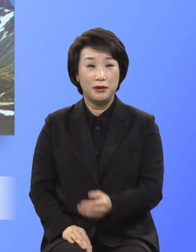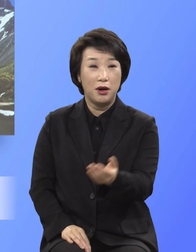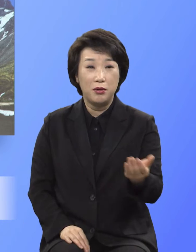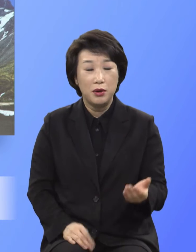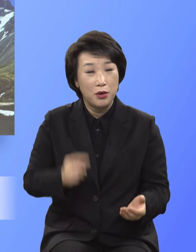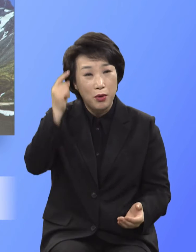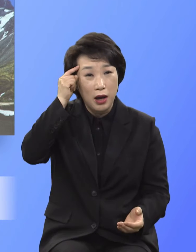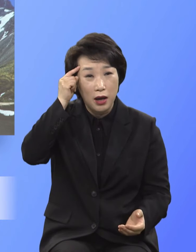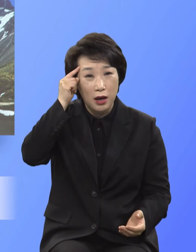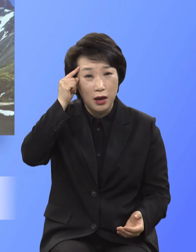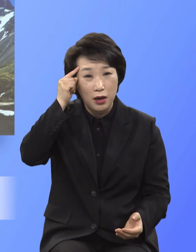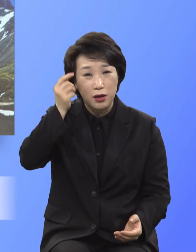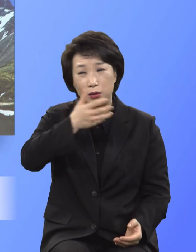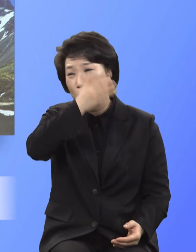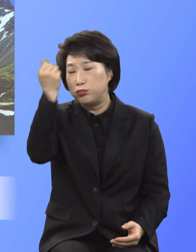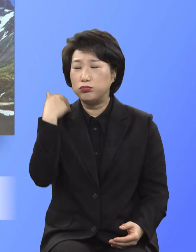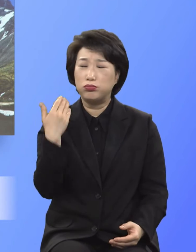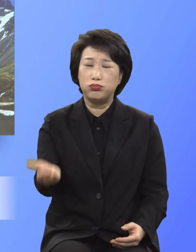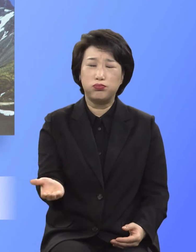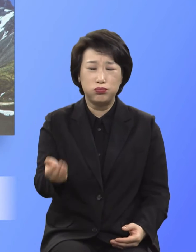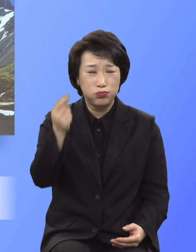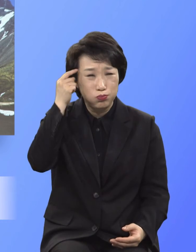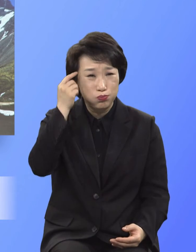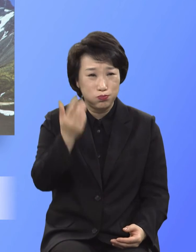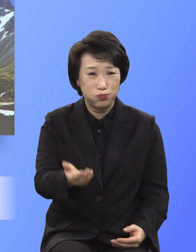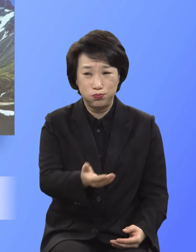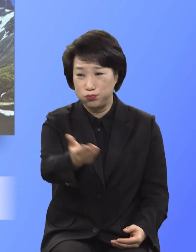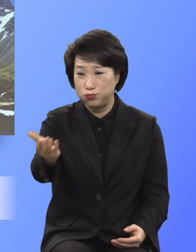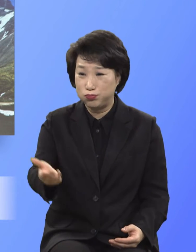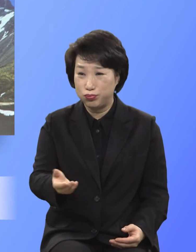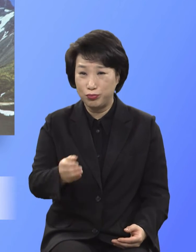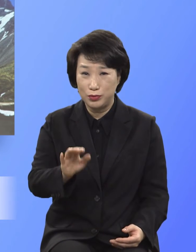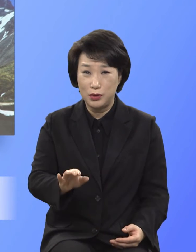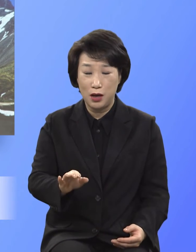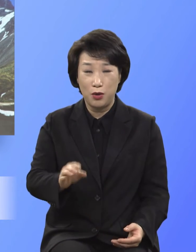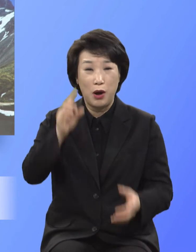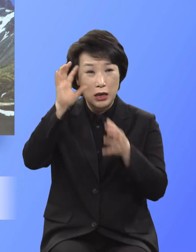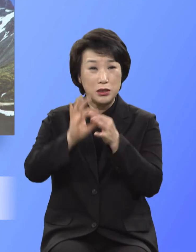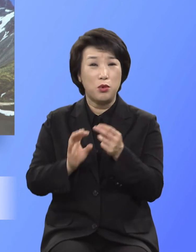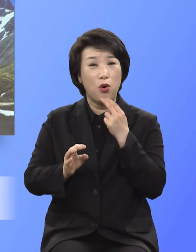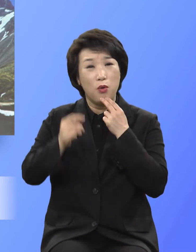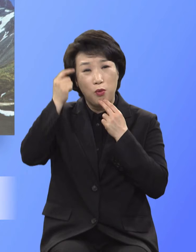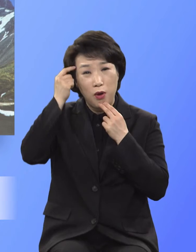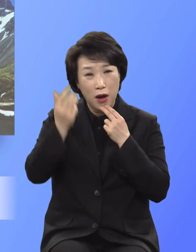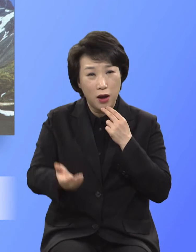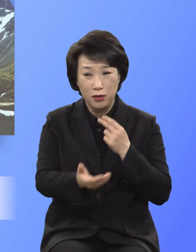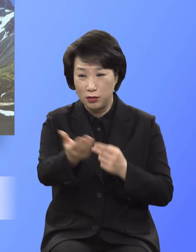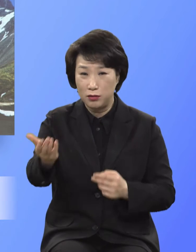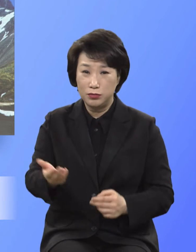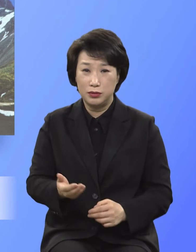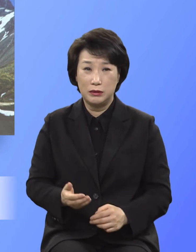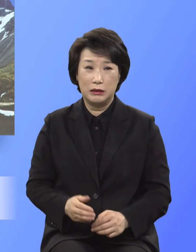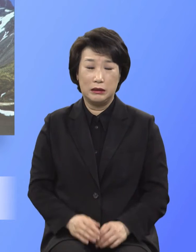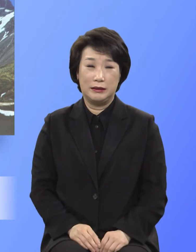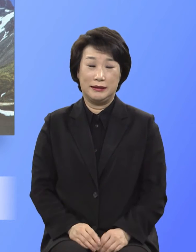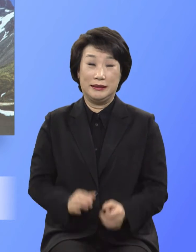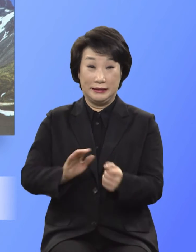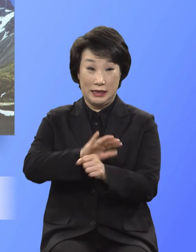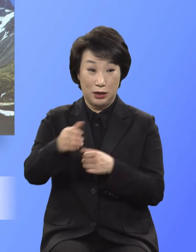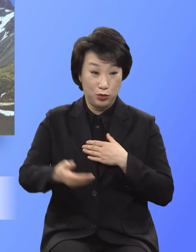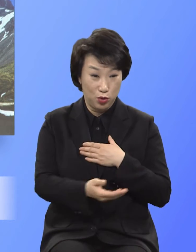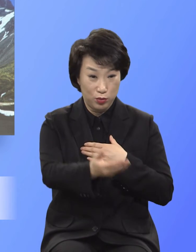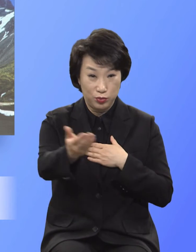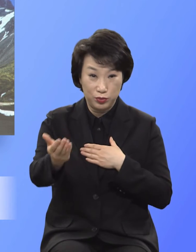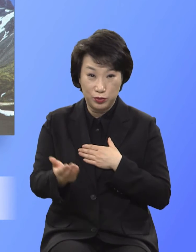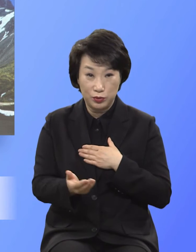왜 무관심하고 있는가? 왜 관심이 없는가? 사랑하는